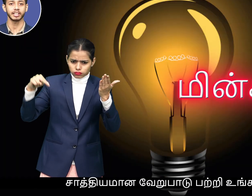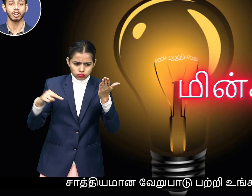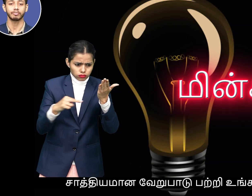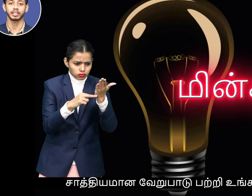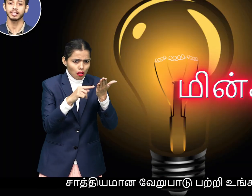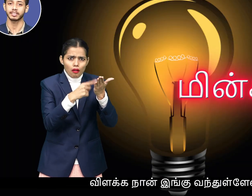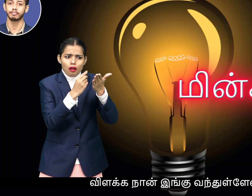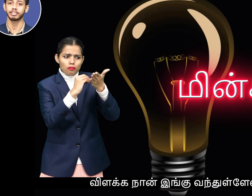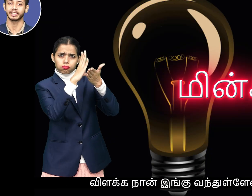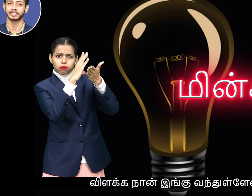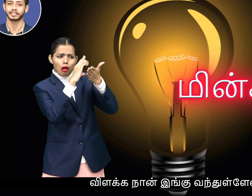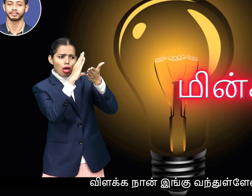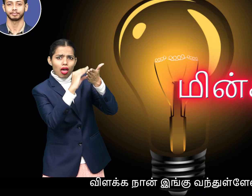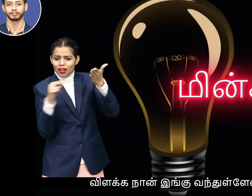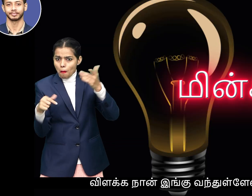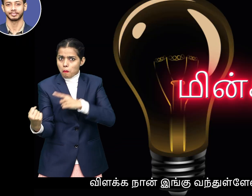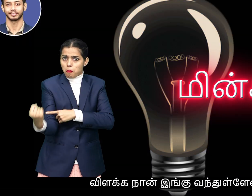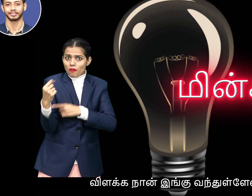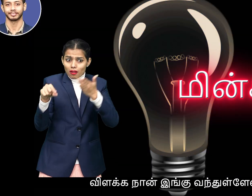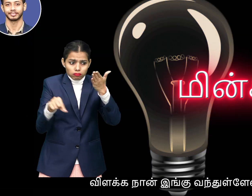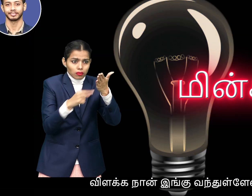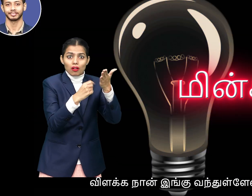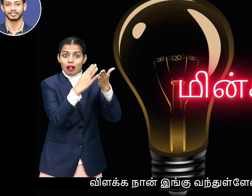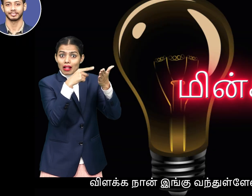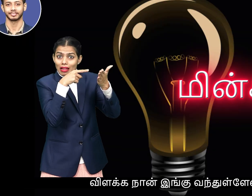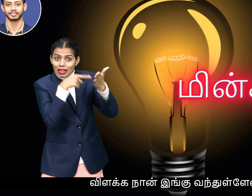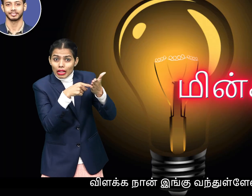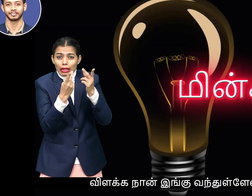வேறுபாடு பற்றி உங்களுக்கு விளக்க நான் இங்கு வந்துள்ளேன்.